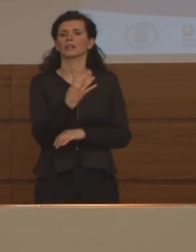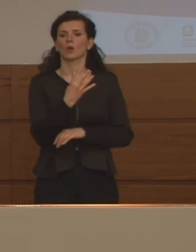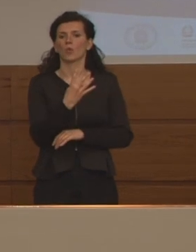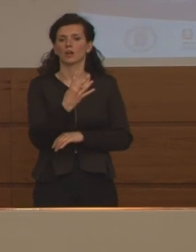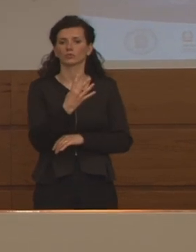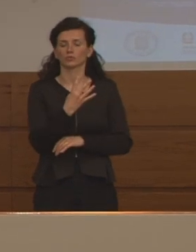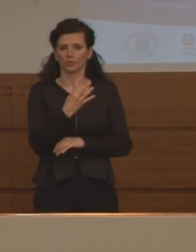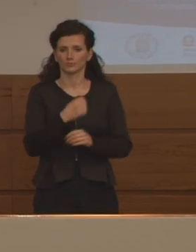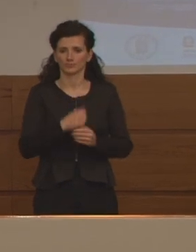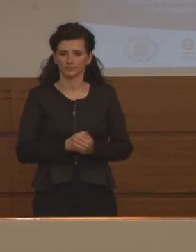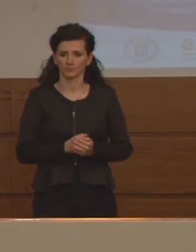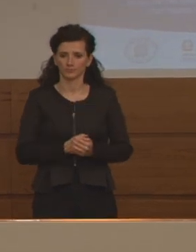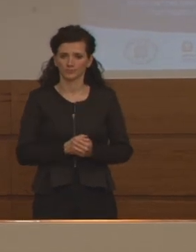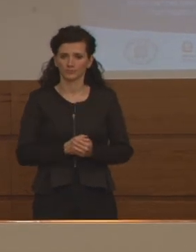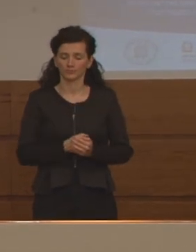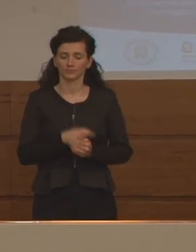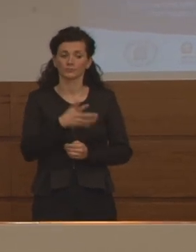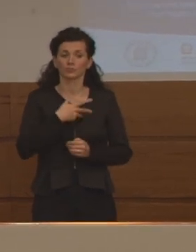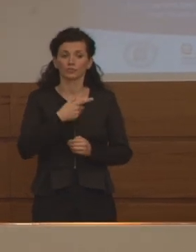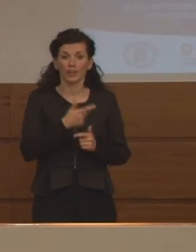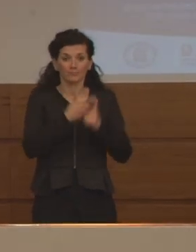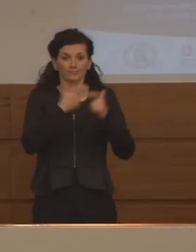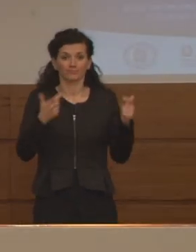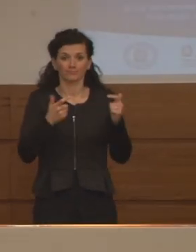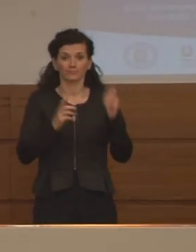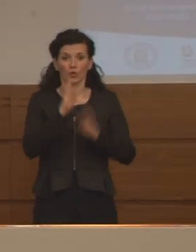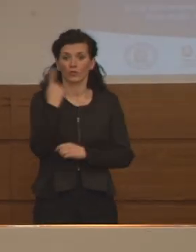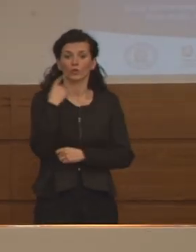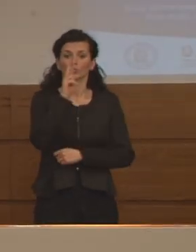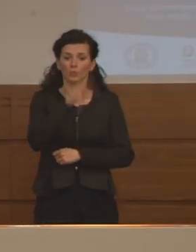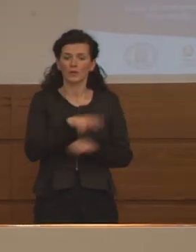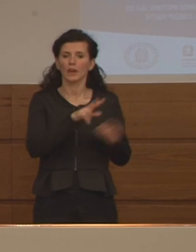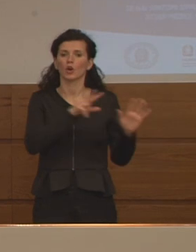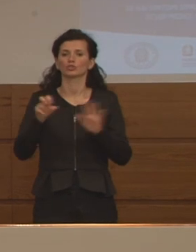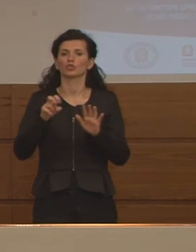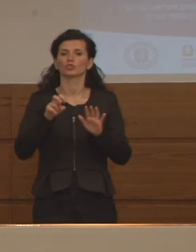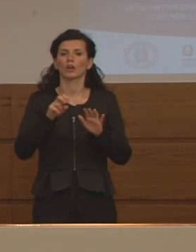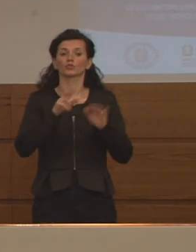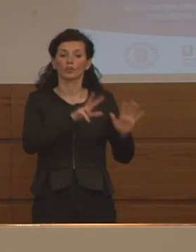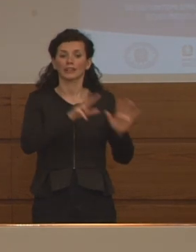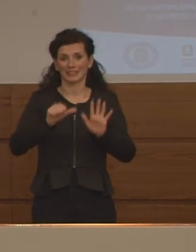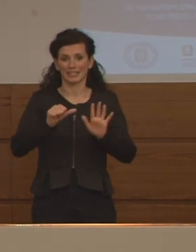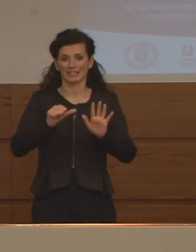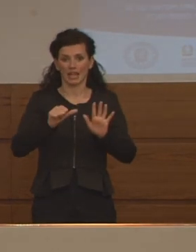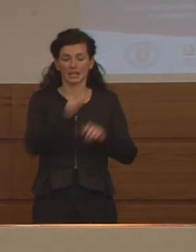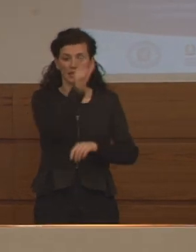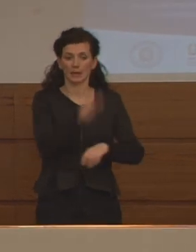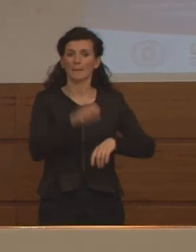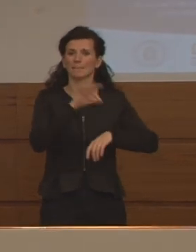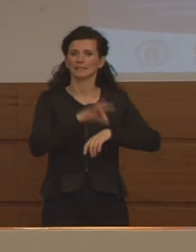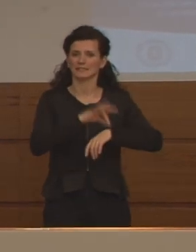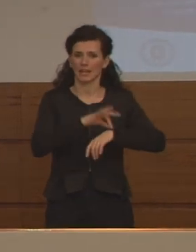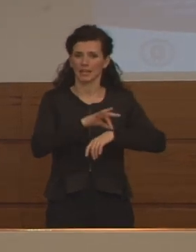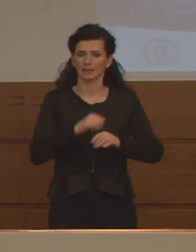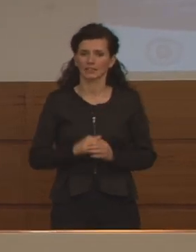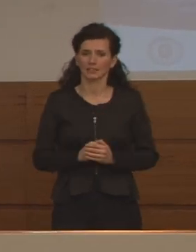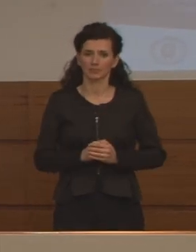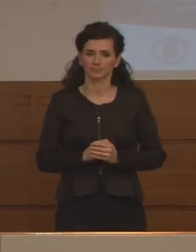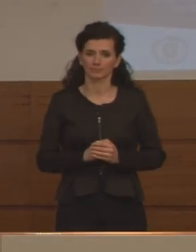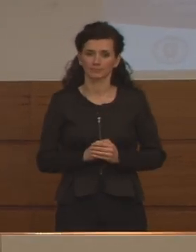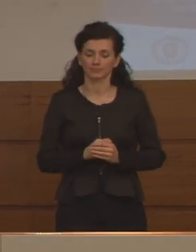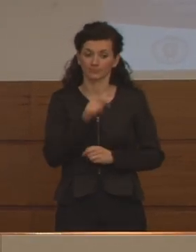persone con un incremento rispetto a ieri 2.886 pazienti di